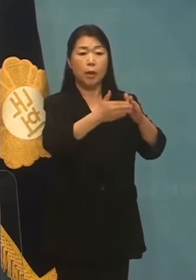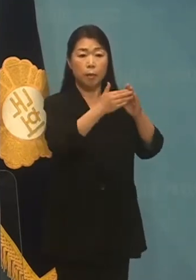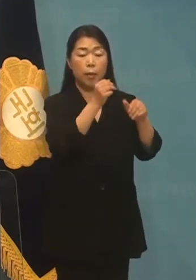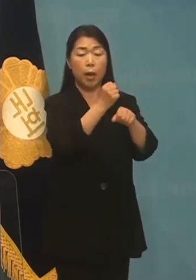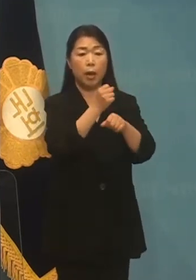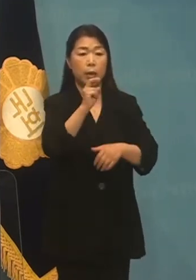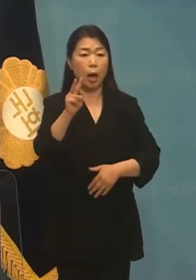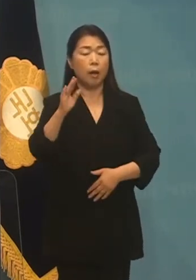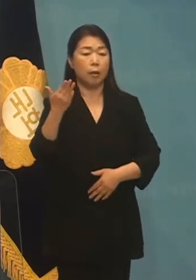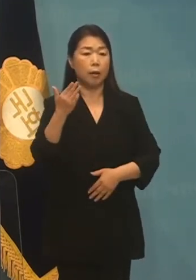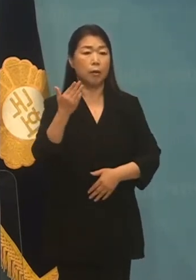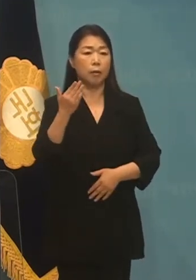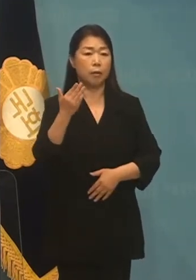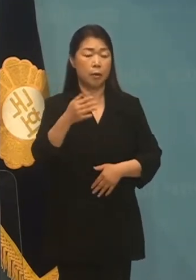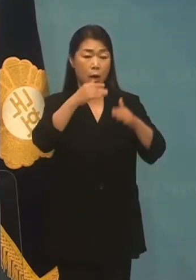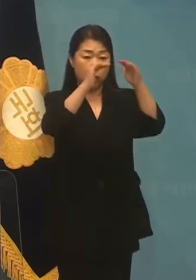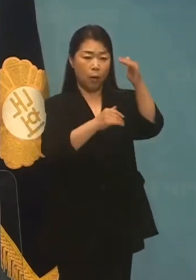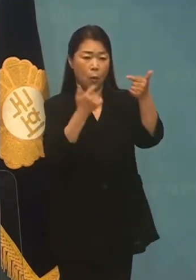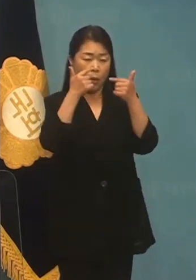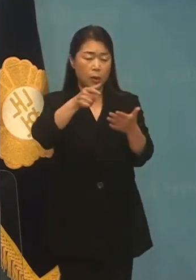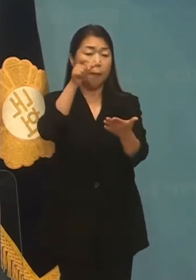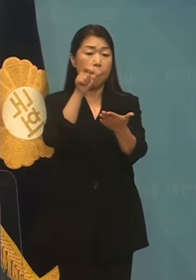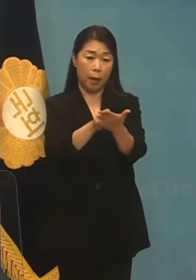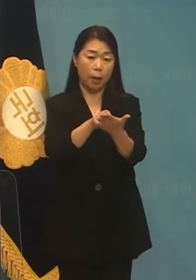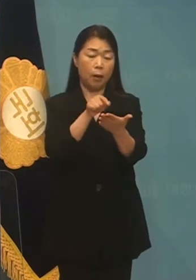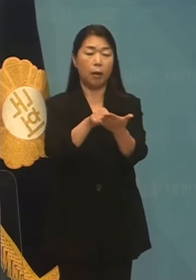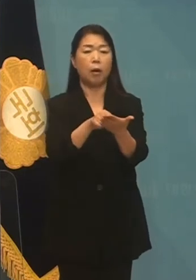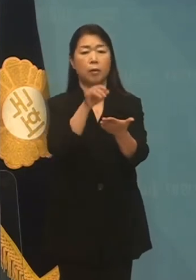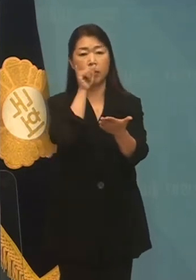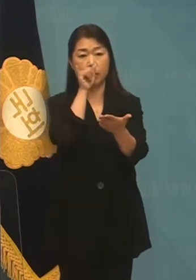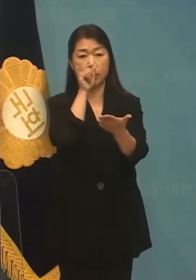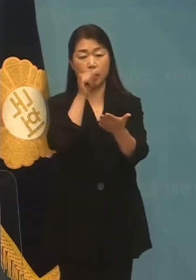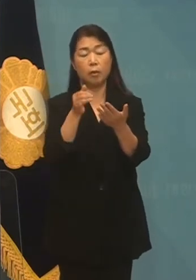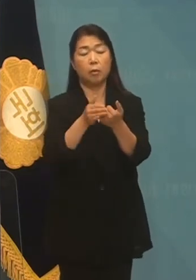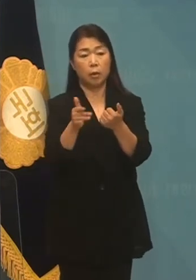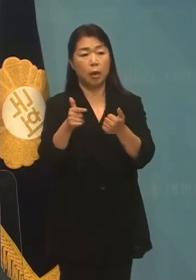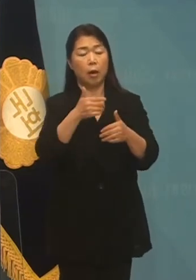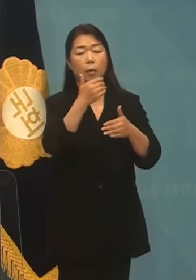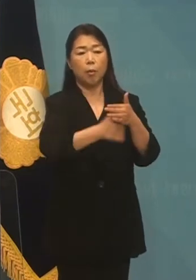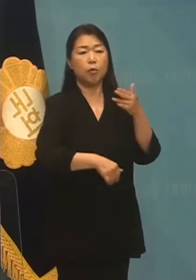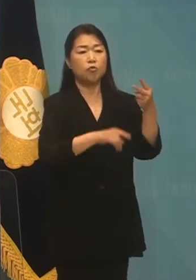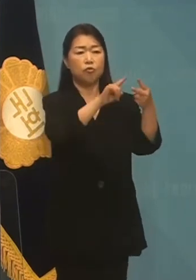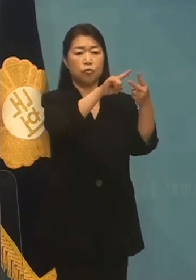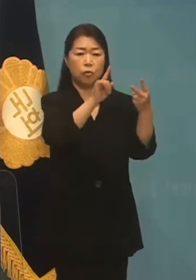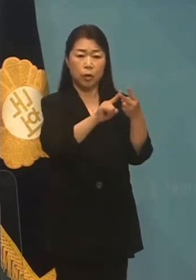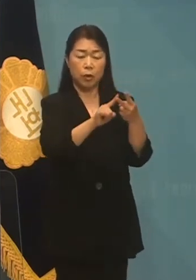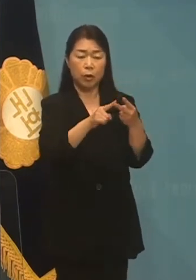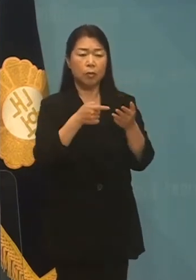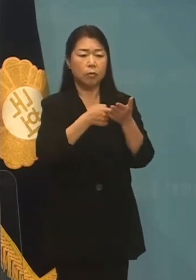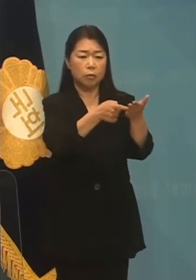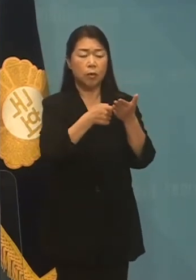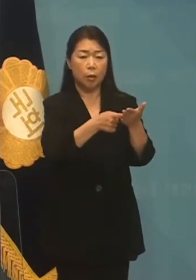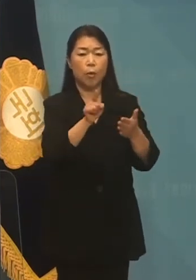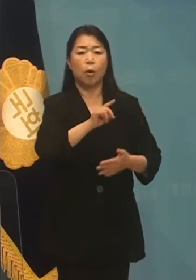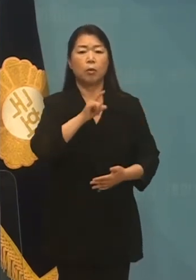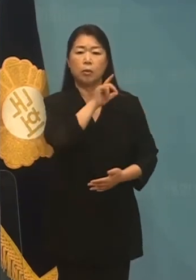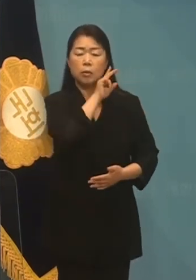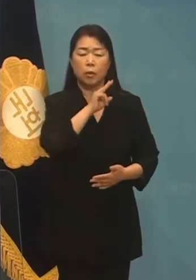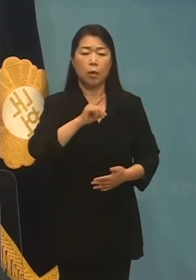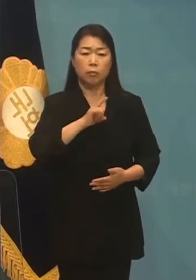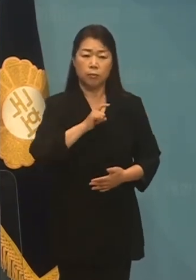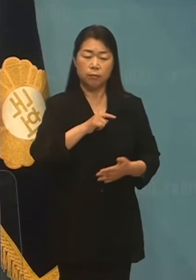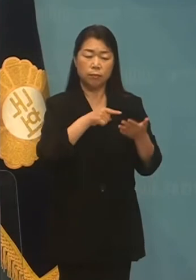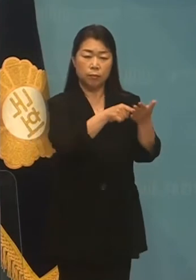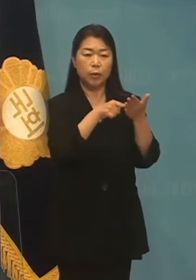설립해야 한다는 내용이 명시되어 있습니다. 따라서 나머지 두 개의 컨소시엄도